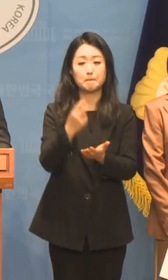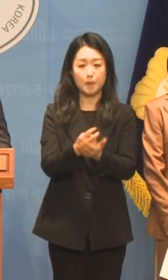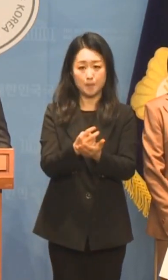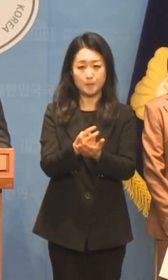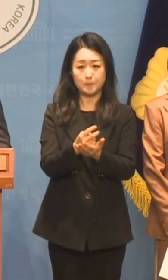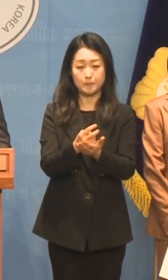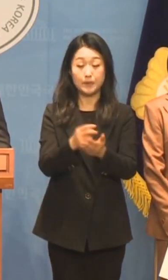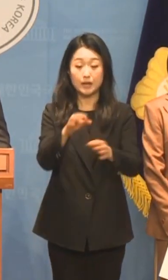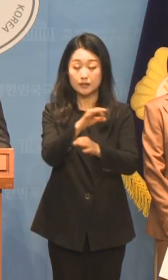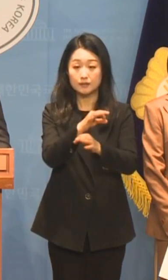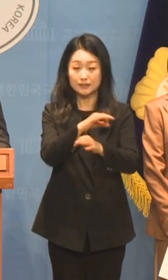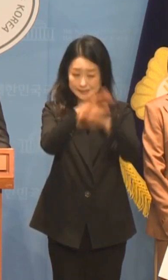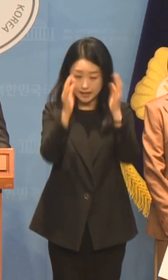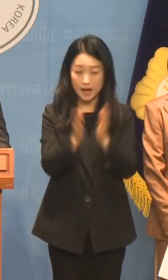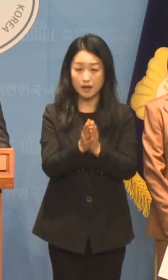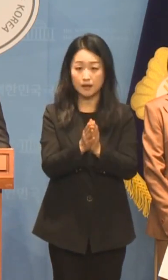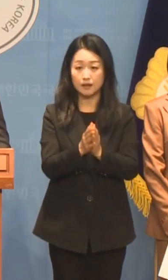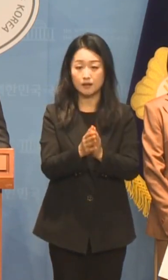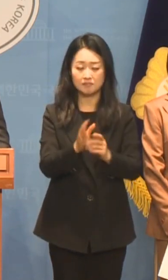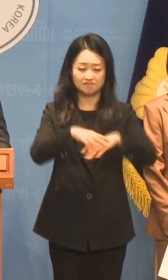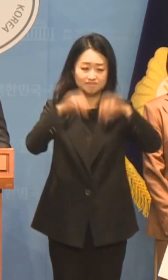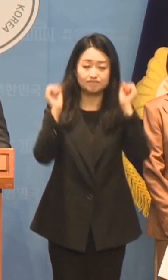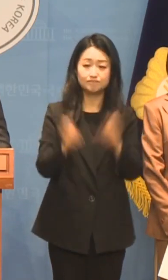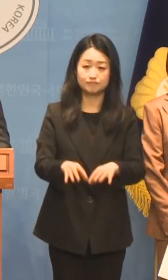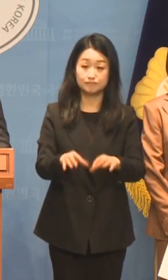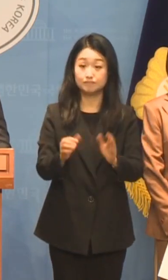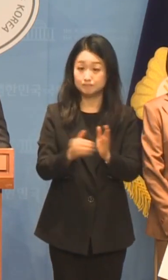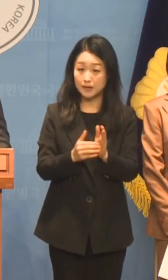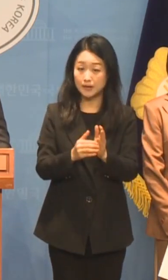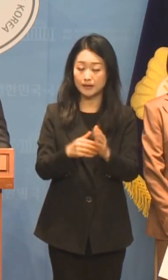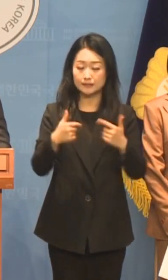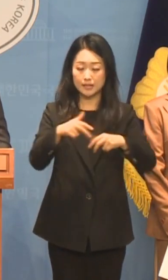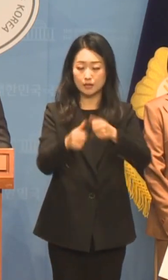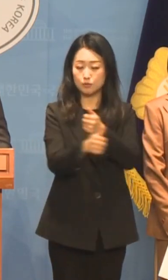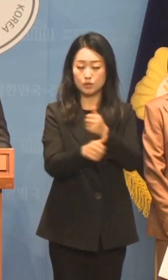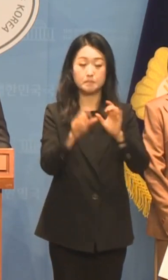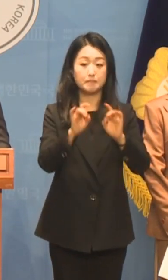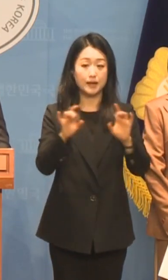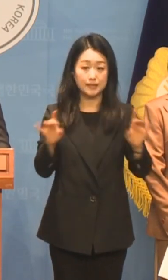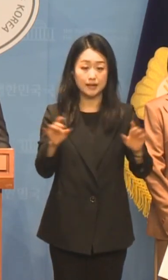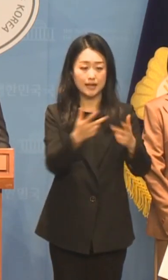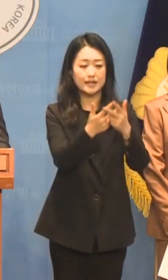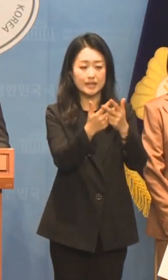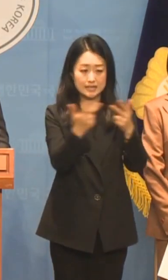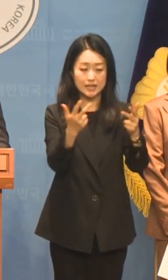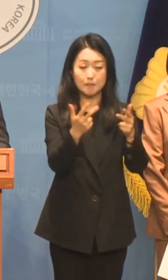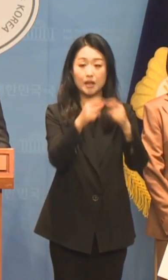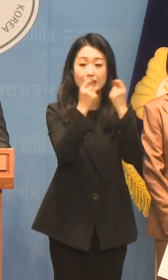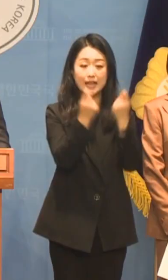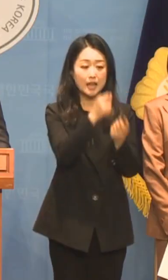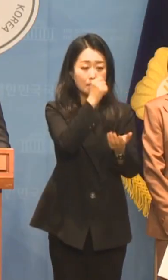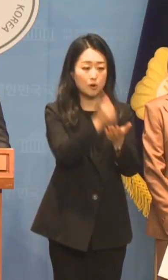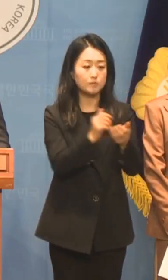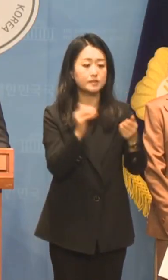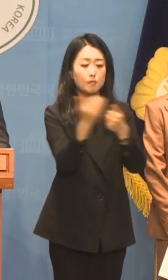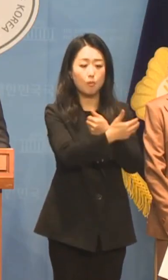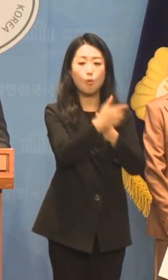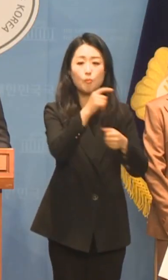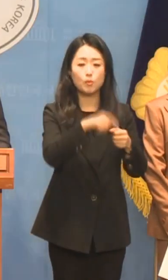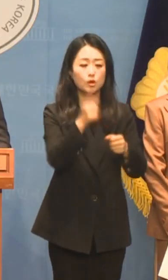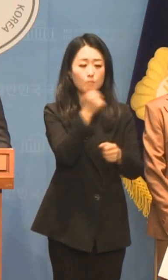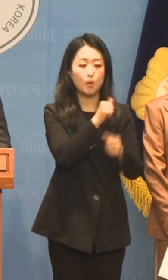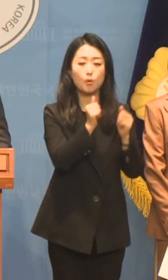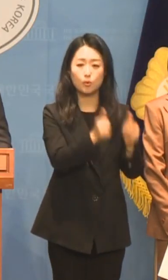모든 견제장치는 무력화되었고 각 상임위는 이재명 개인 범죄의 방탄